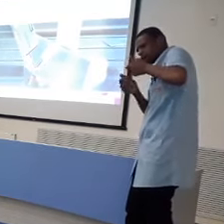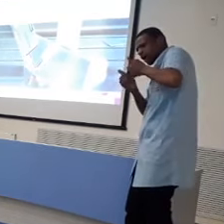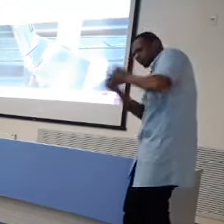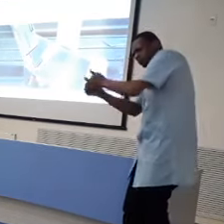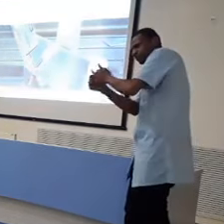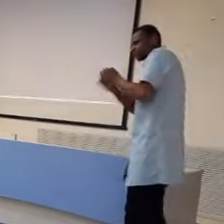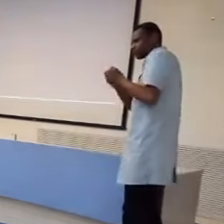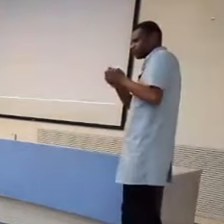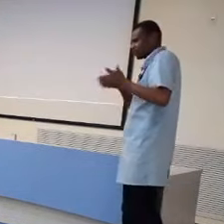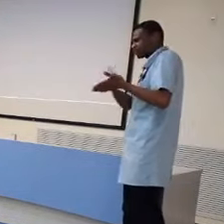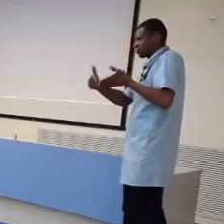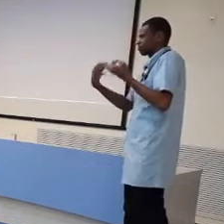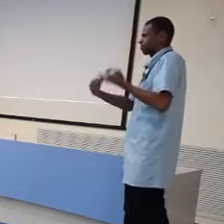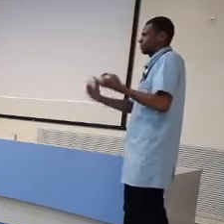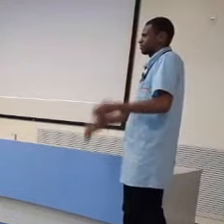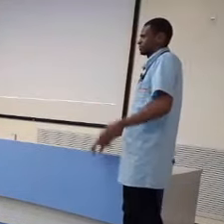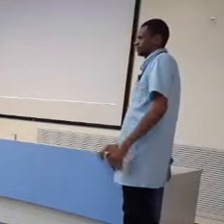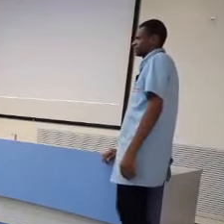está.